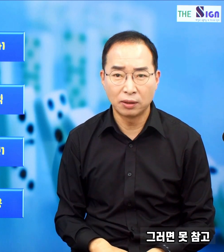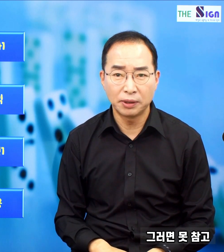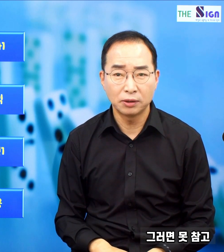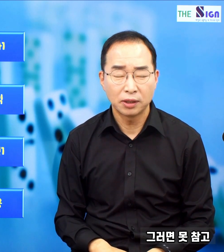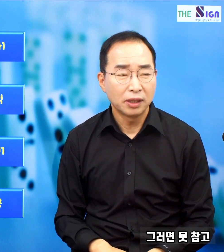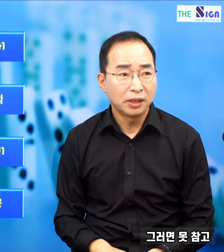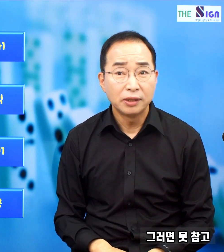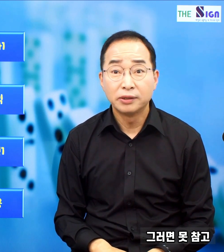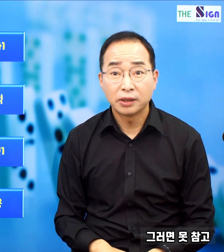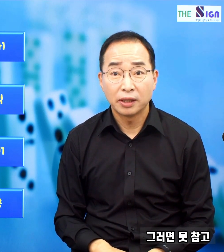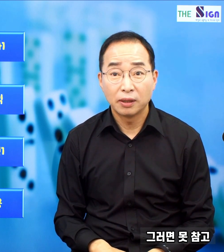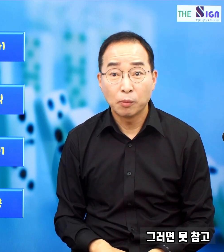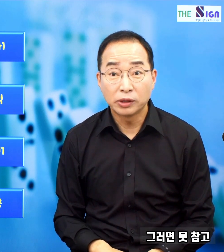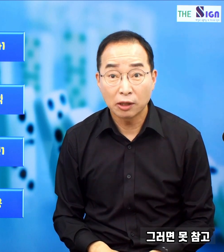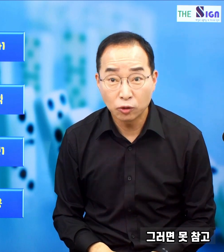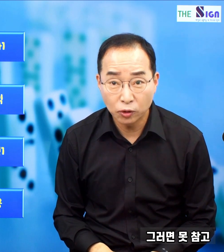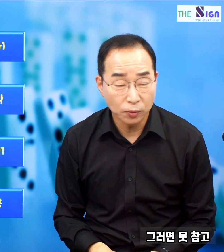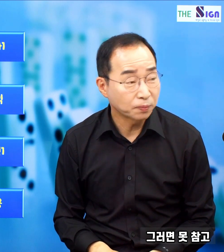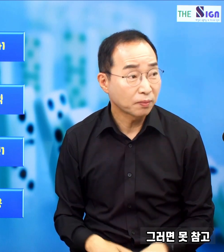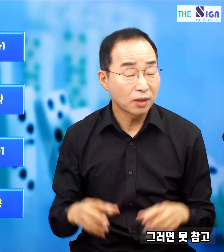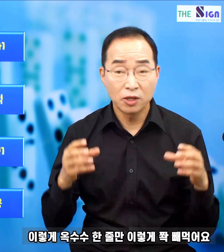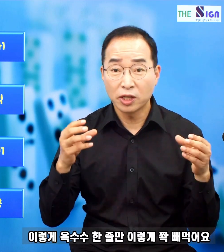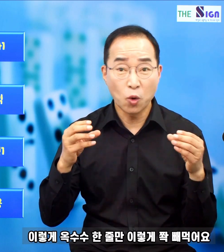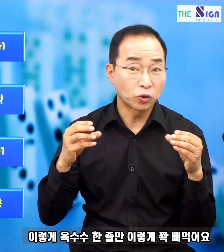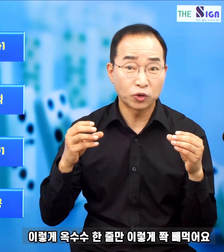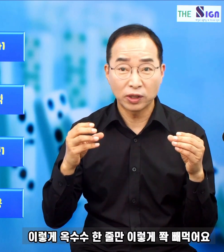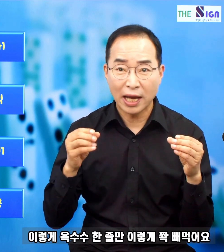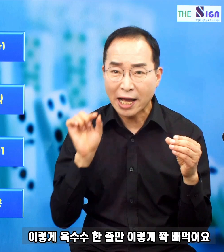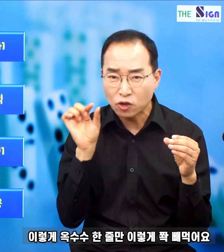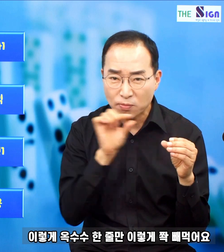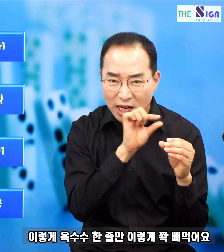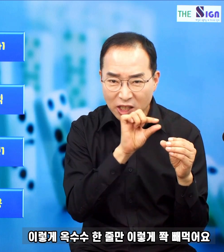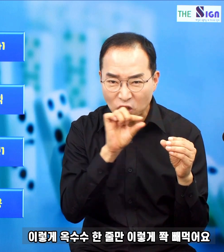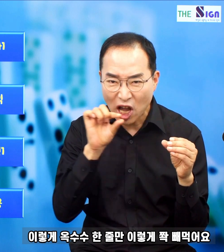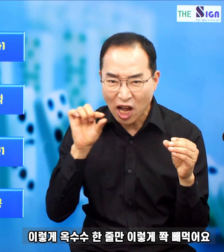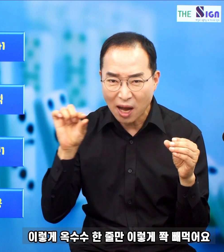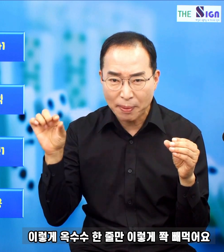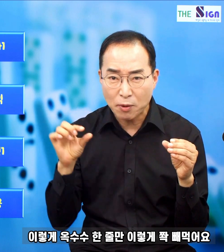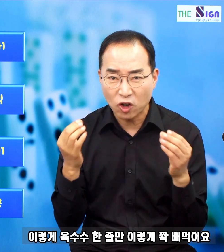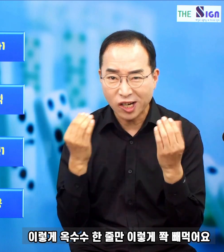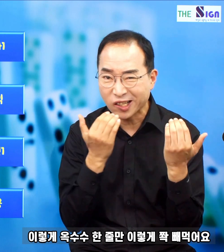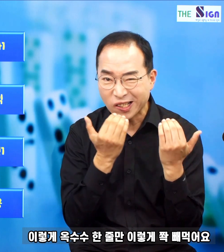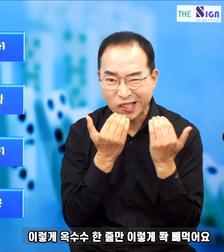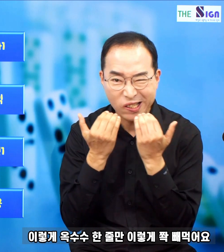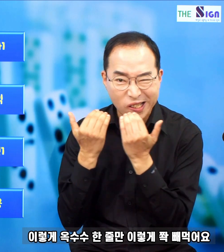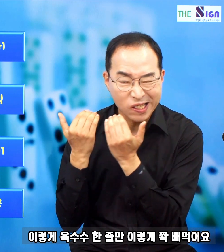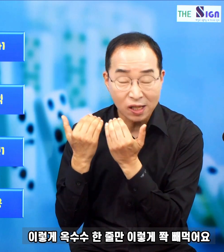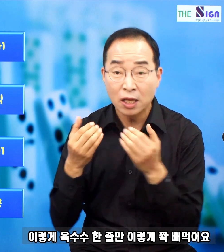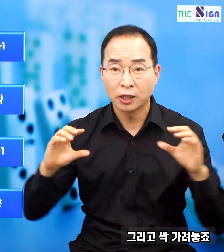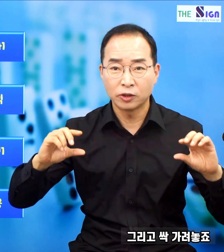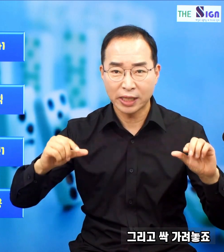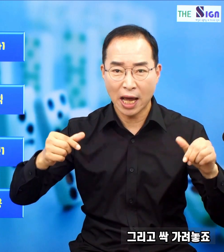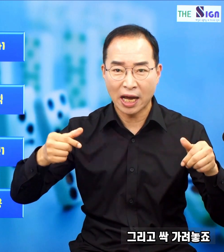그러면 이제 못 참고 이렇게 옥수수에다 한 줄만 이렇게 쫙 빼먹어요. 그리고 싹